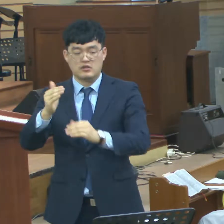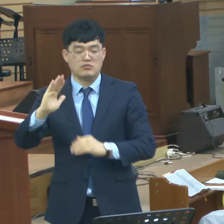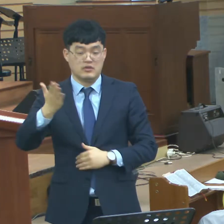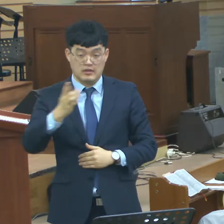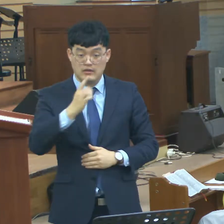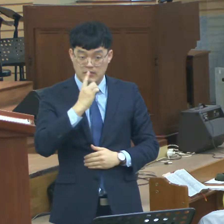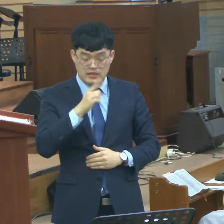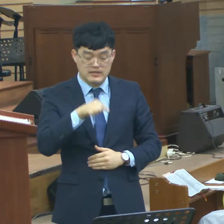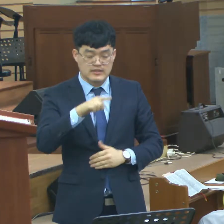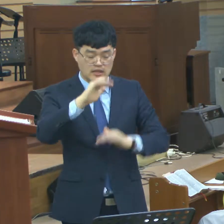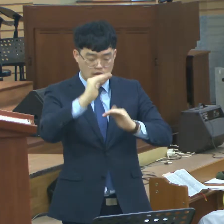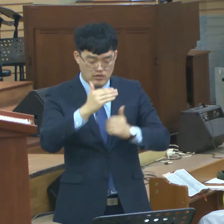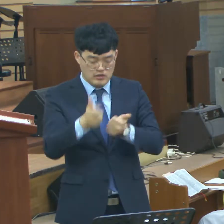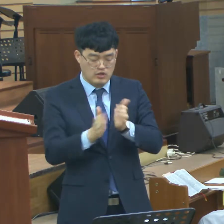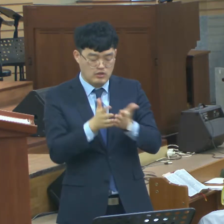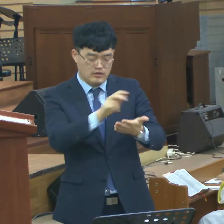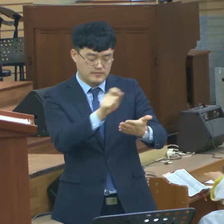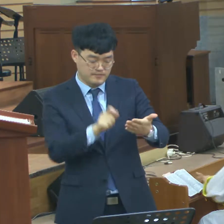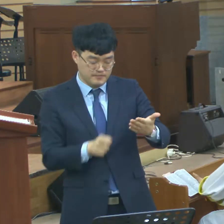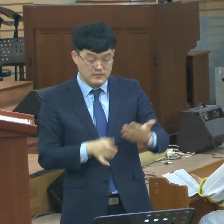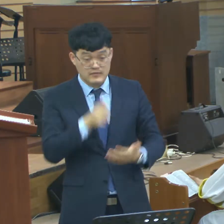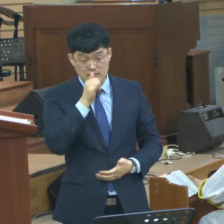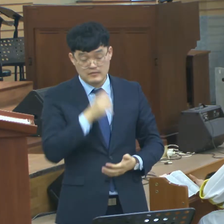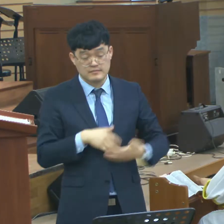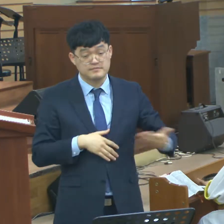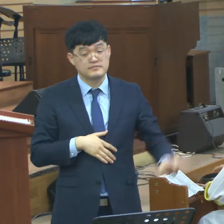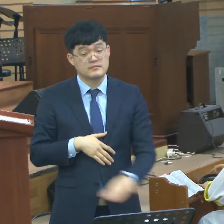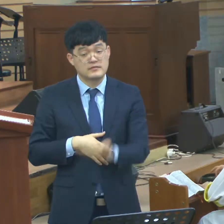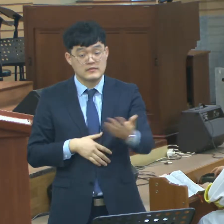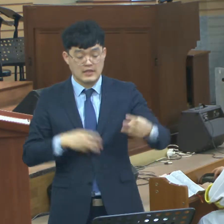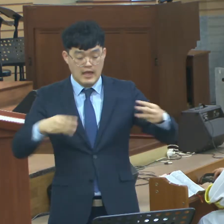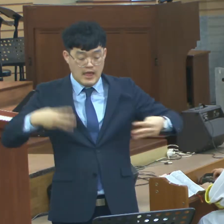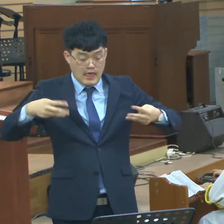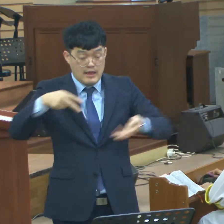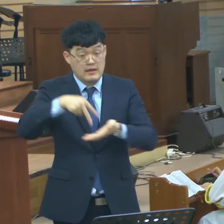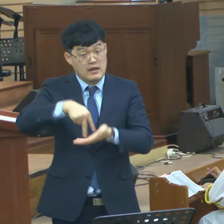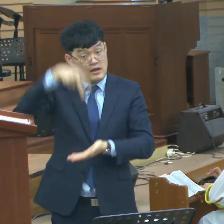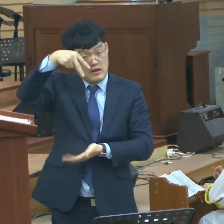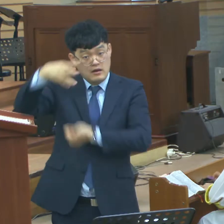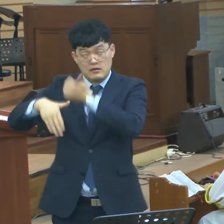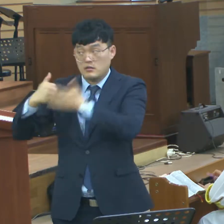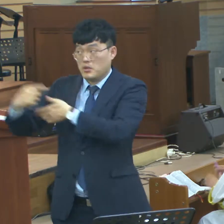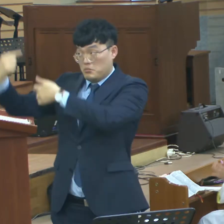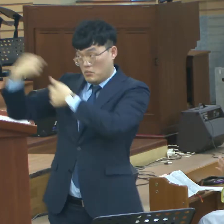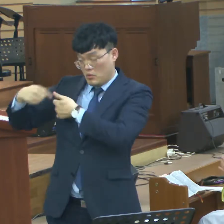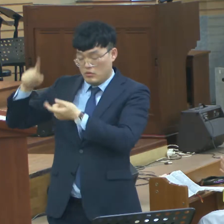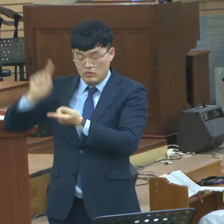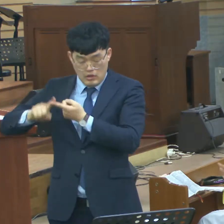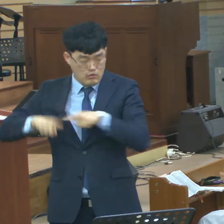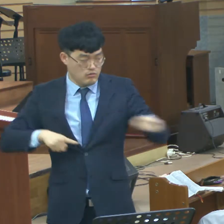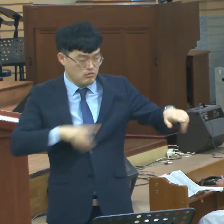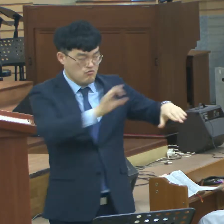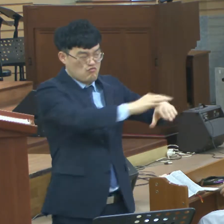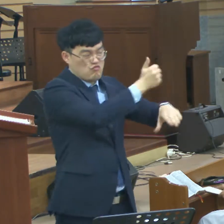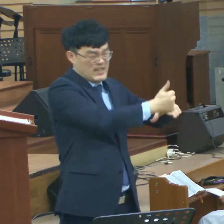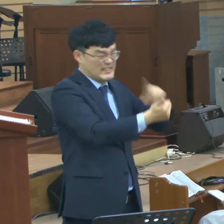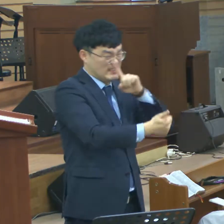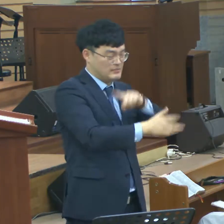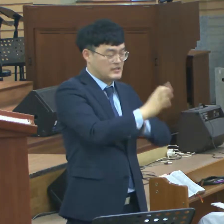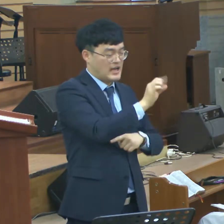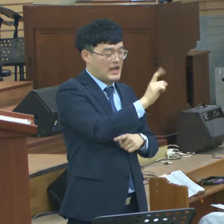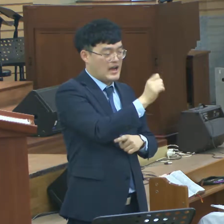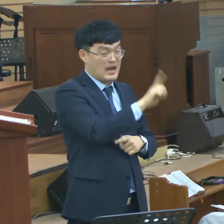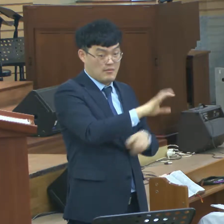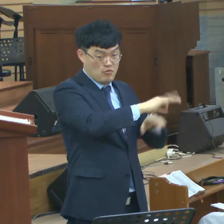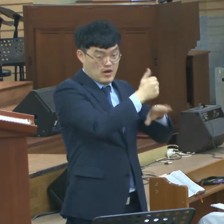봅니다. 엘리야가 여호와께서 말씀하신 대로 아합 왕을 찾아갔습니다. 앞으로 수년 동안 비도 안 내리고 이슬도 안 내립니다.